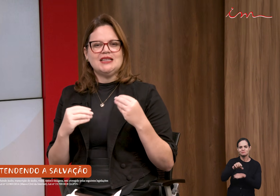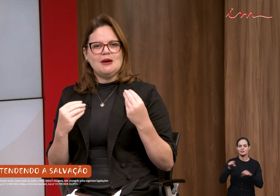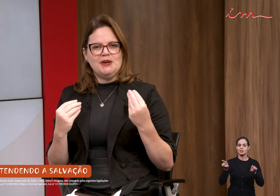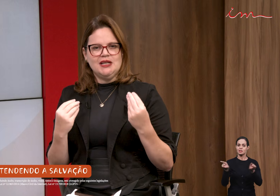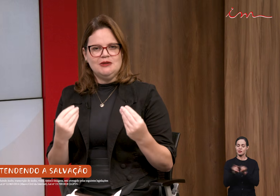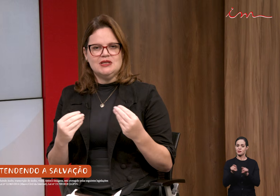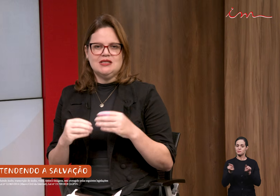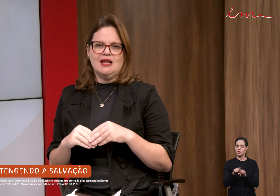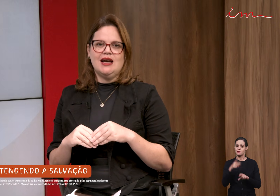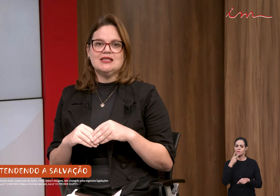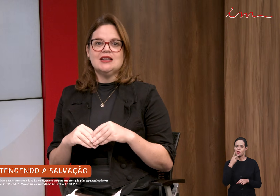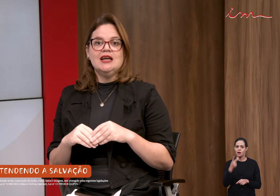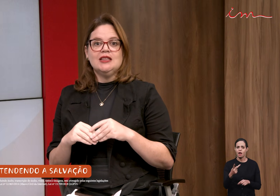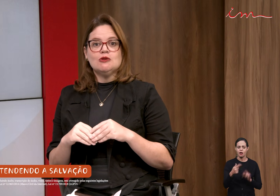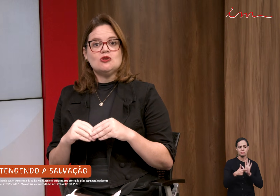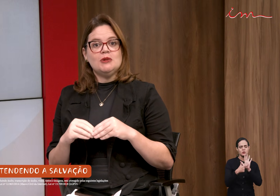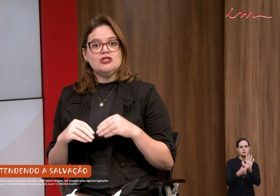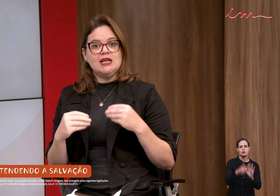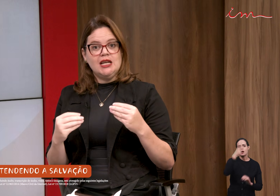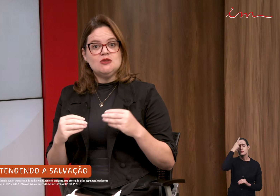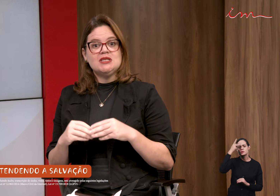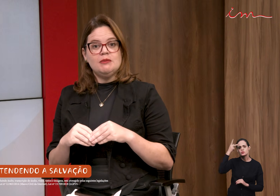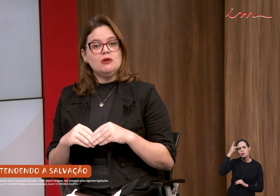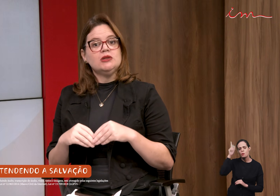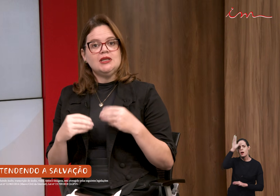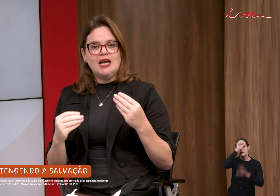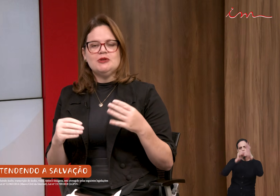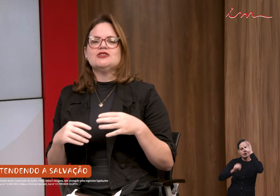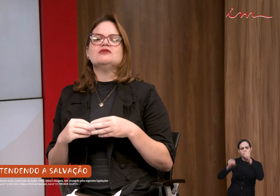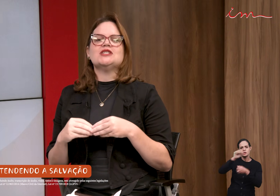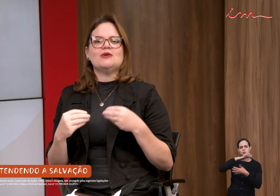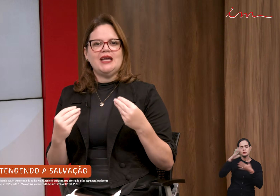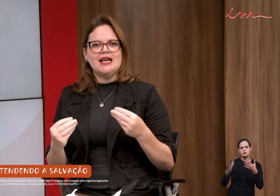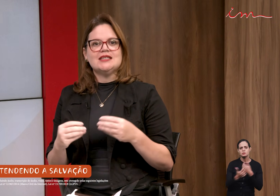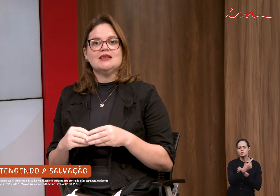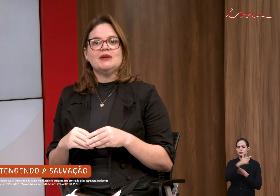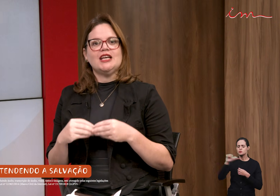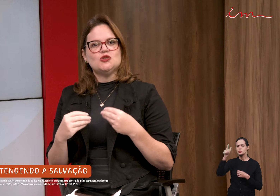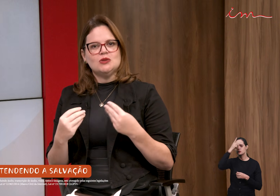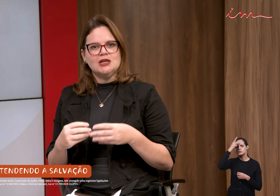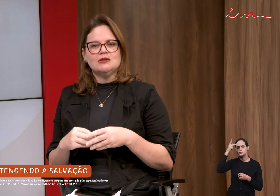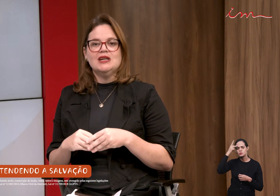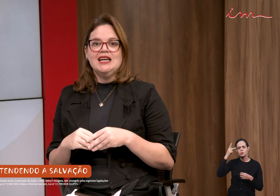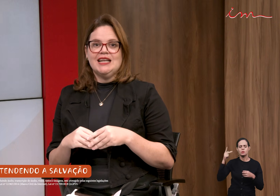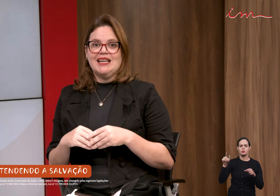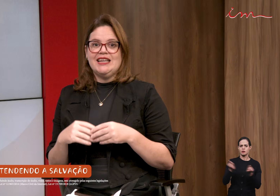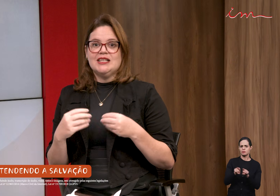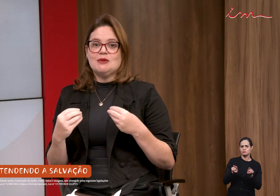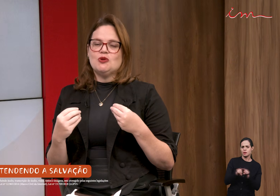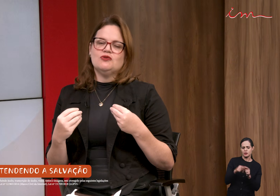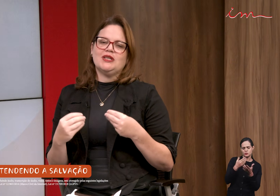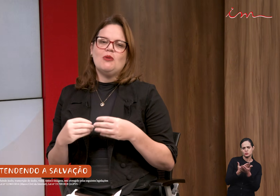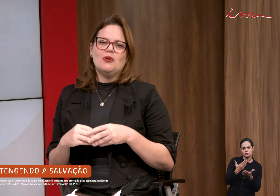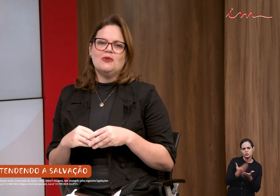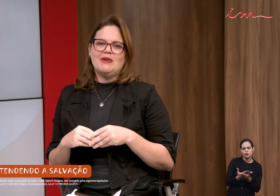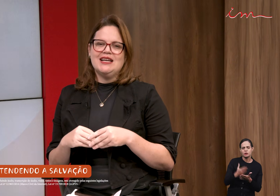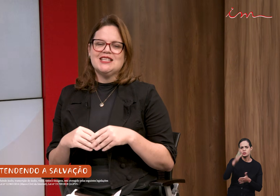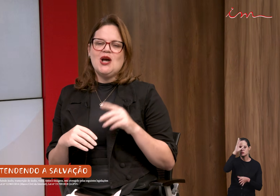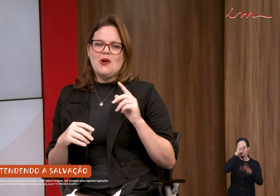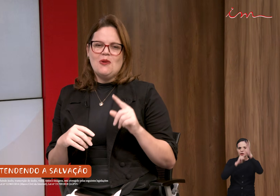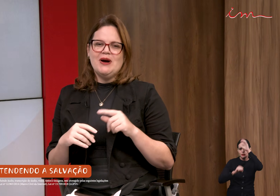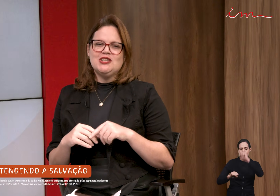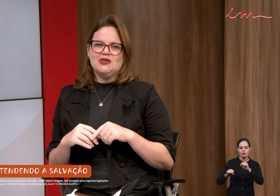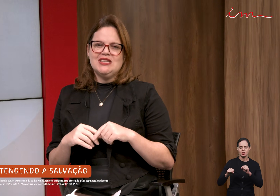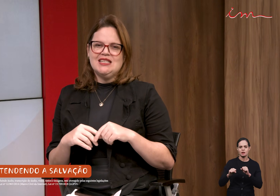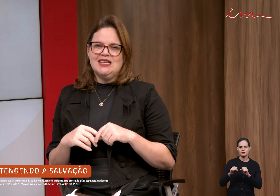irmão que também está aprendendo a língua de sinais, não somente da igreja, mas também outro intérprete que você conhece, que também está estudando, que está querendo se aprofundar um pouco